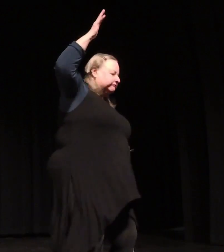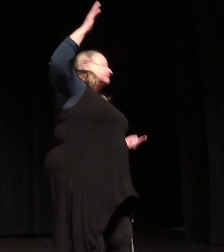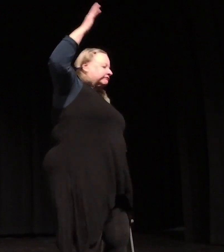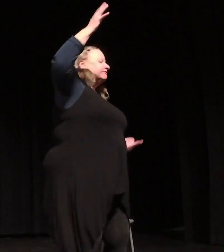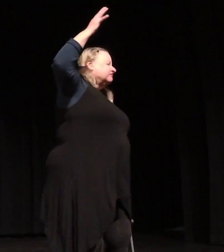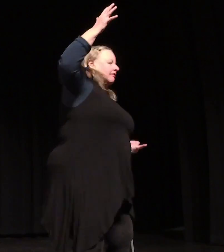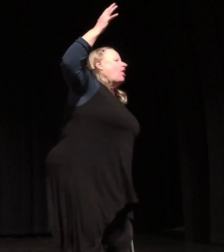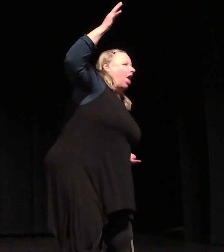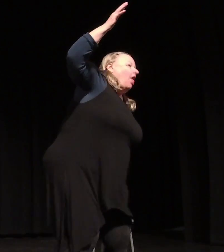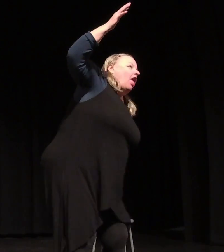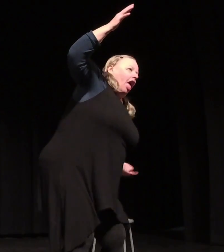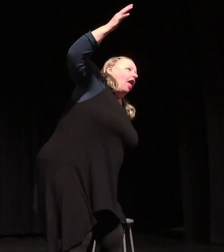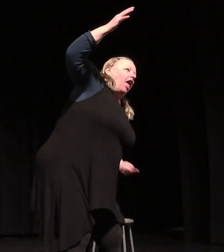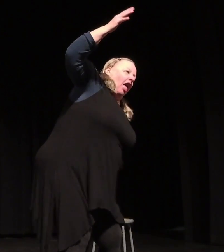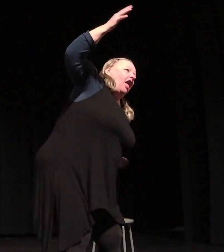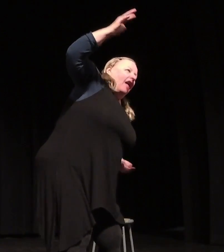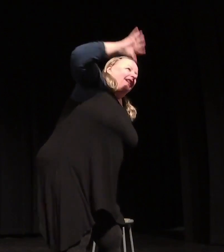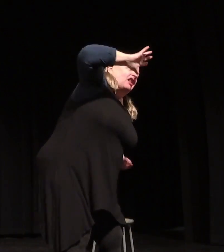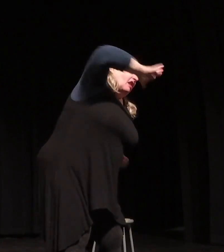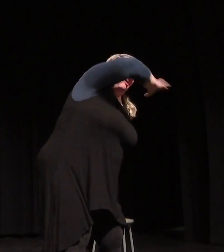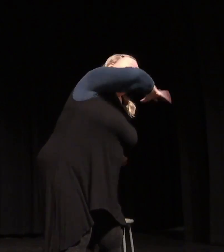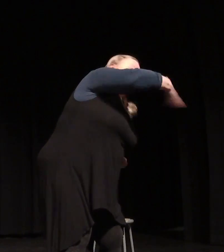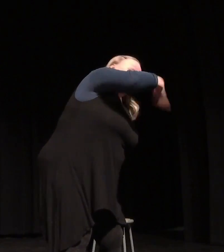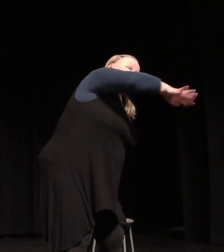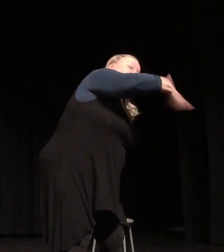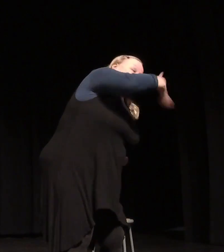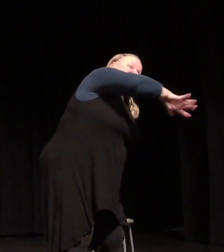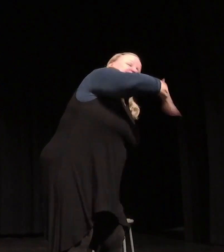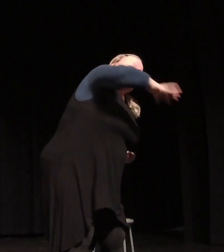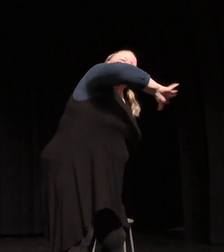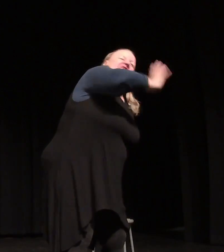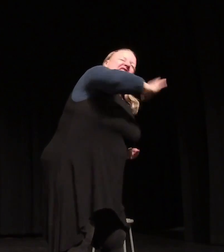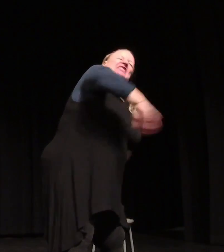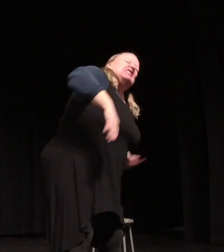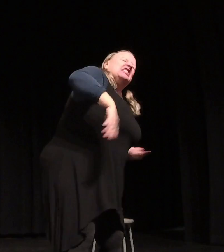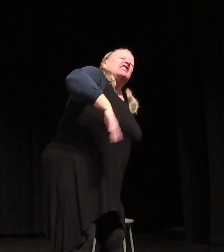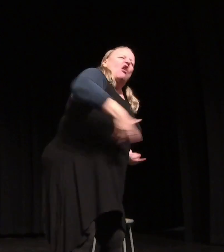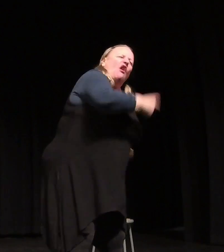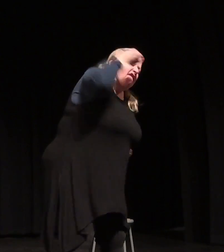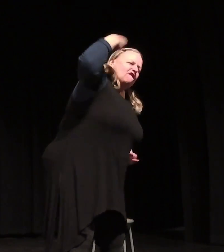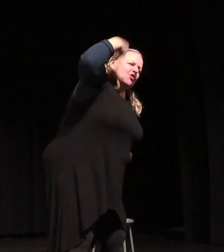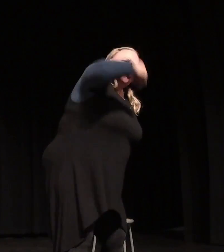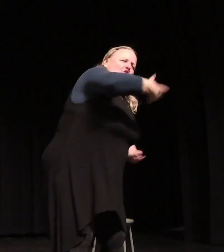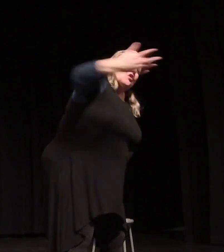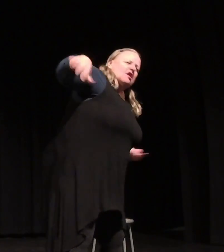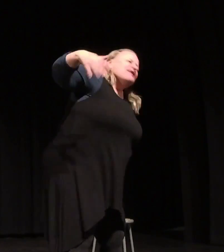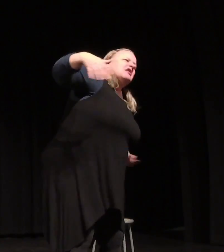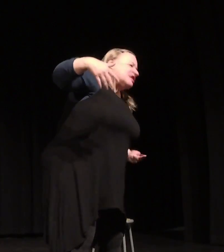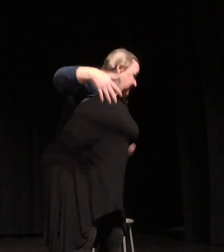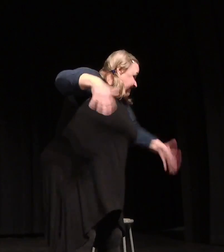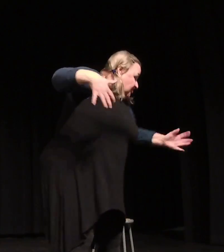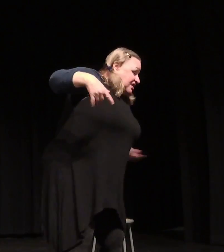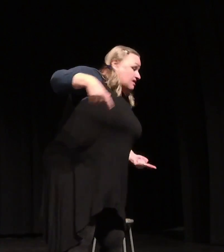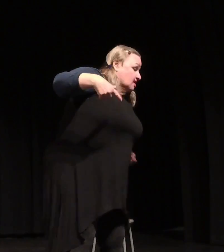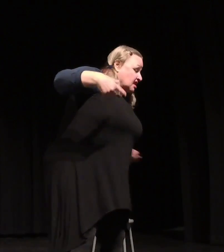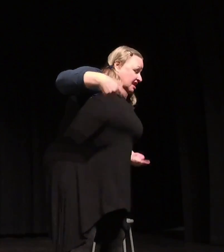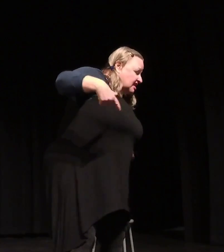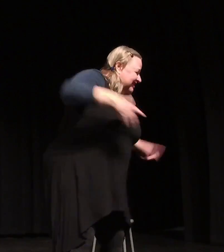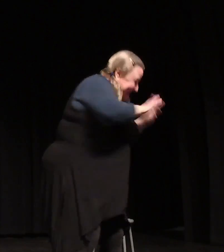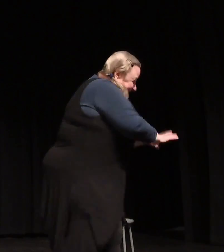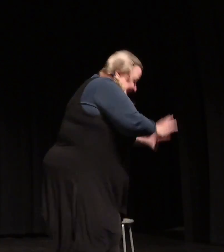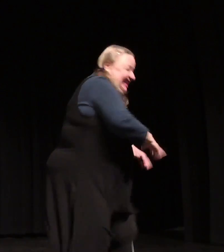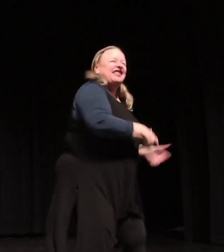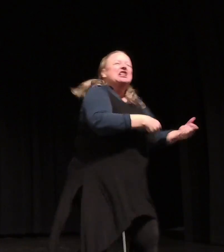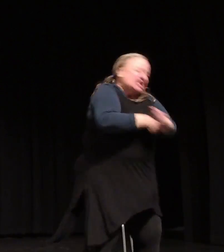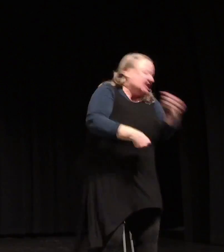Tau! Oh. Là, OK, là, regarde, c'est assez, là. T'en as donné des coups, là. Hey, t'es fou, toi, là. C'est